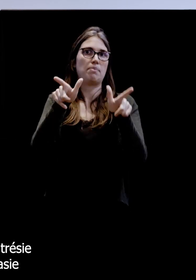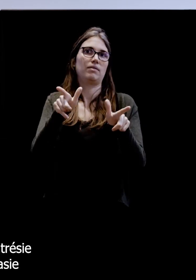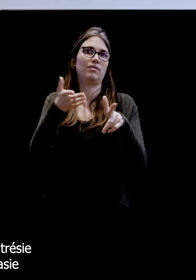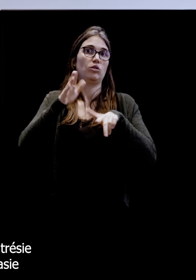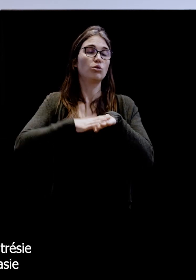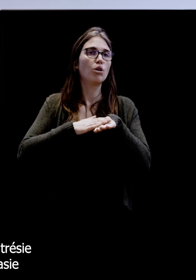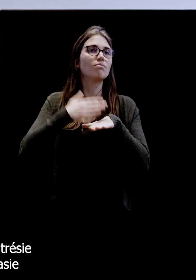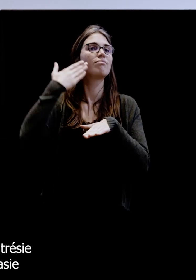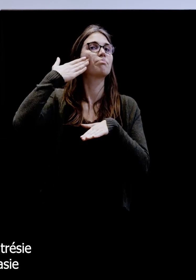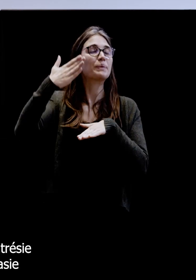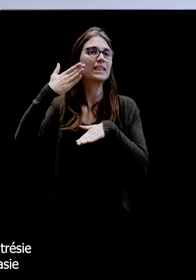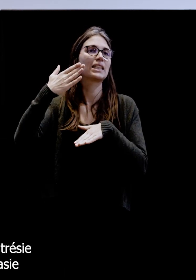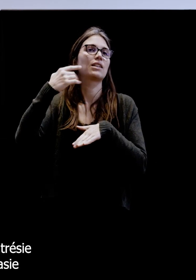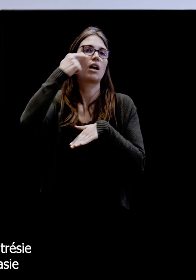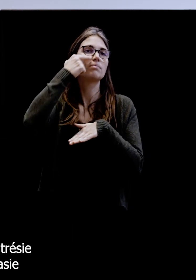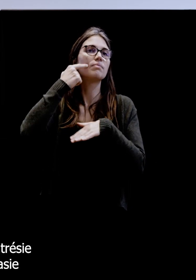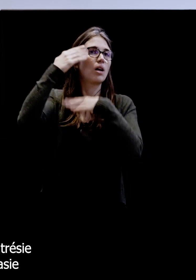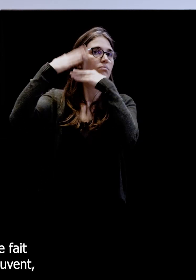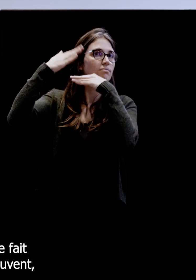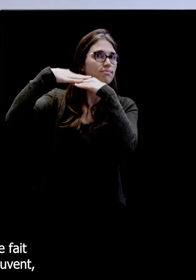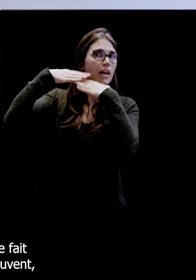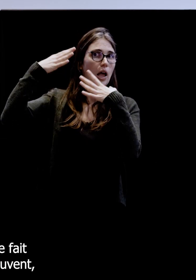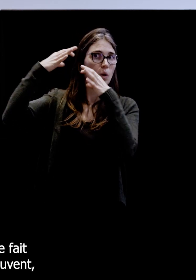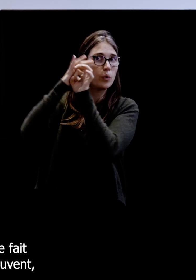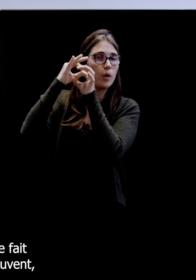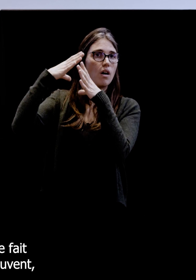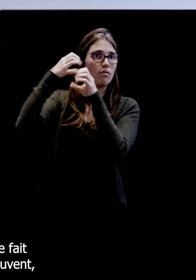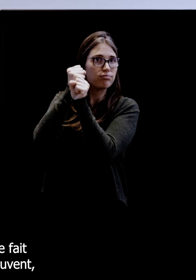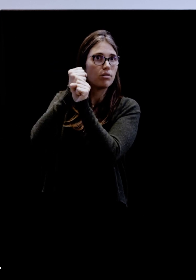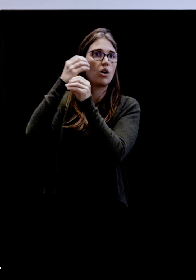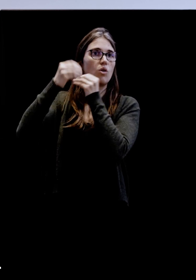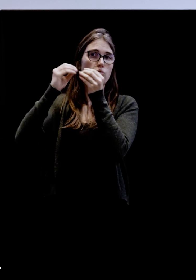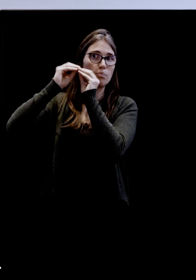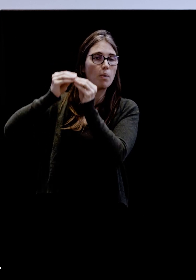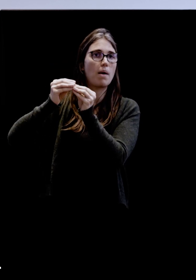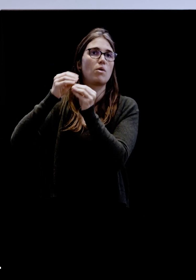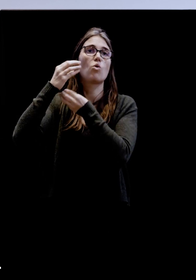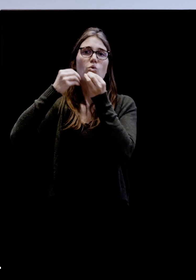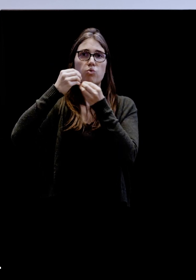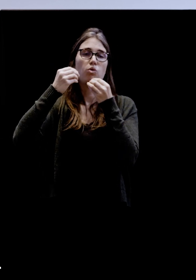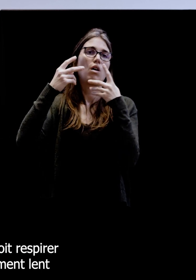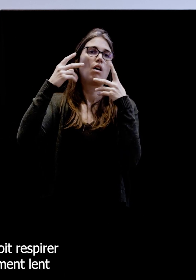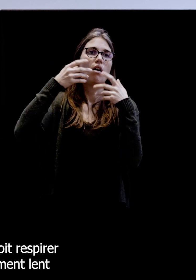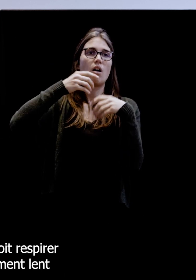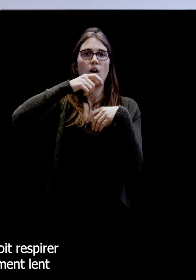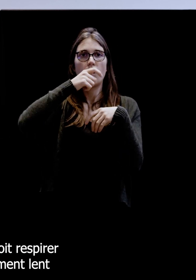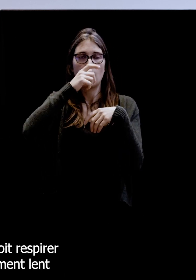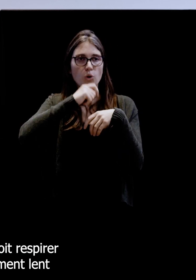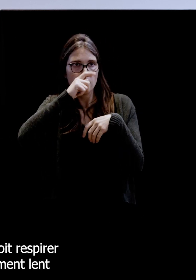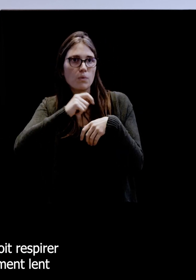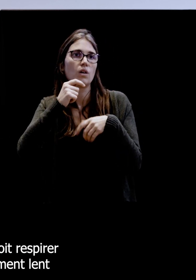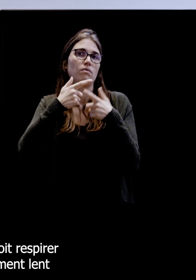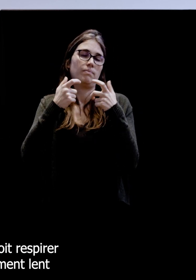une atrésie ou par une hypoplasie ou par simplement le fait qu'on est enrhumé souvent, ça va être gêné. Quand on